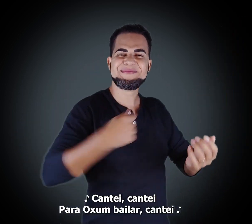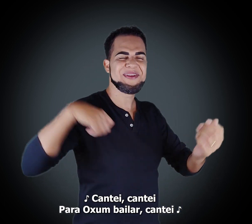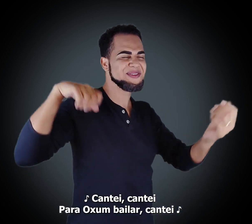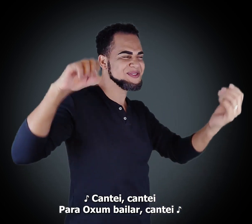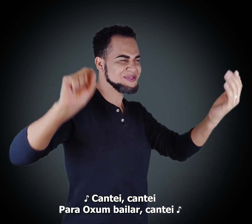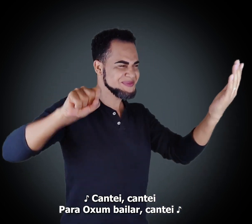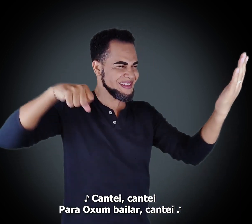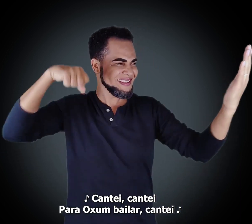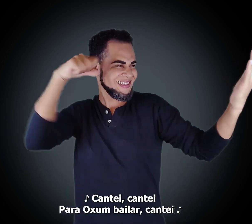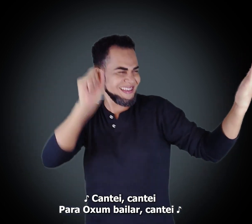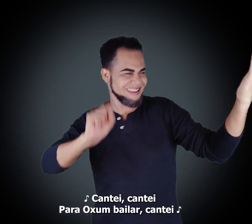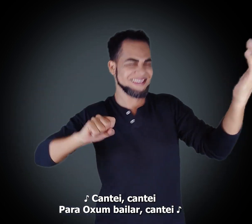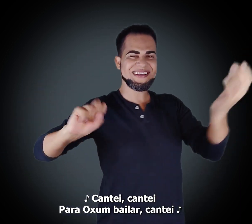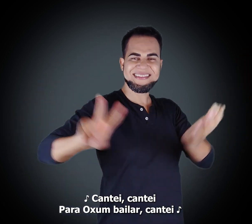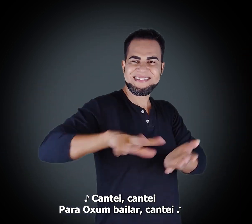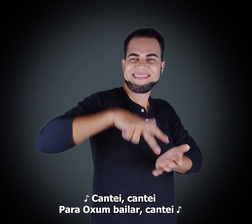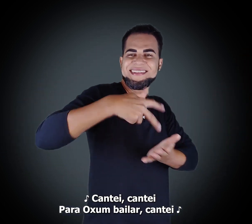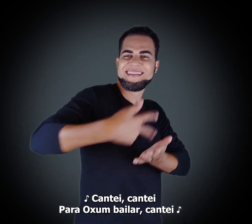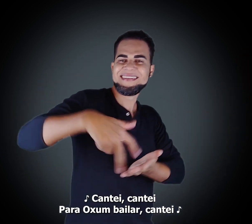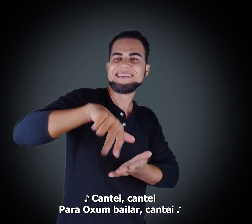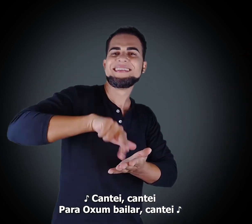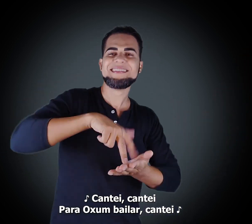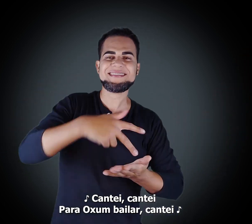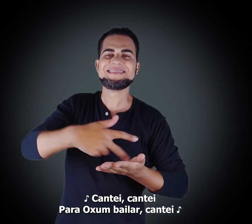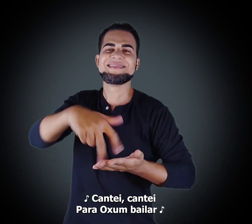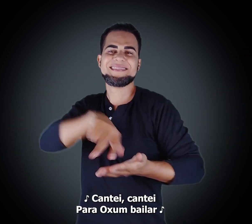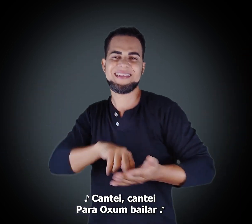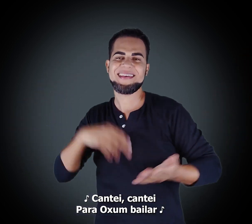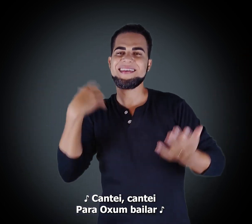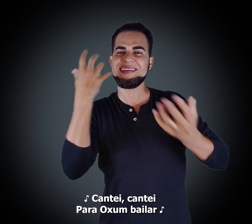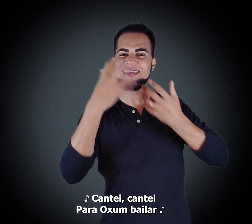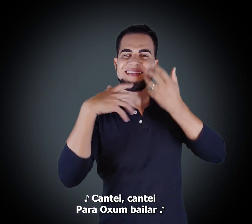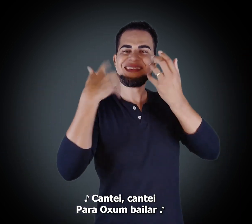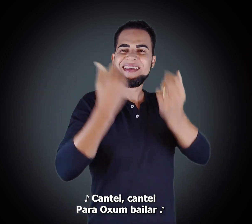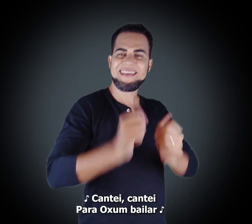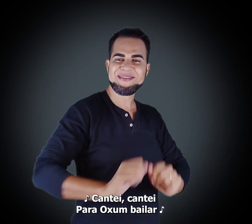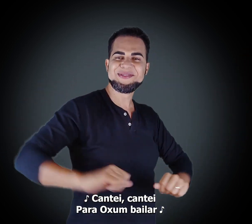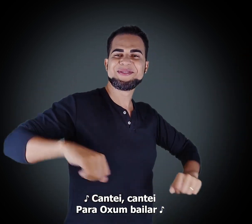Cantei, cantei pra Oxum bailar. Cantei,